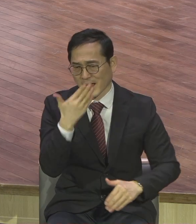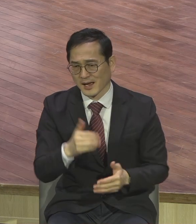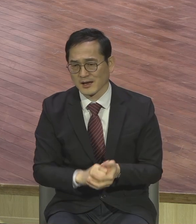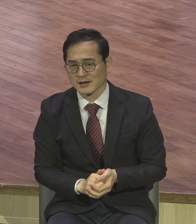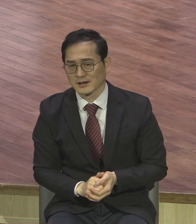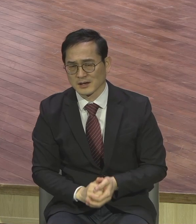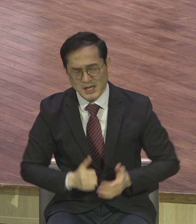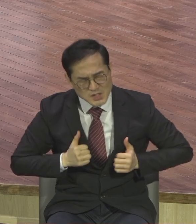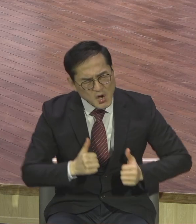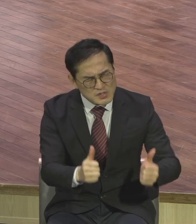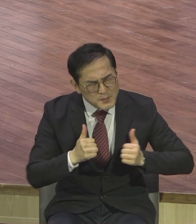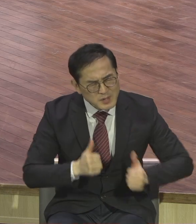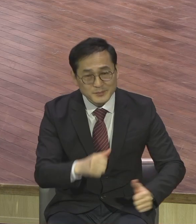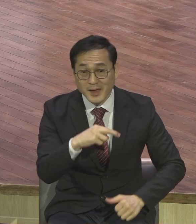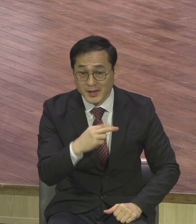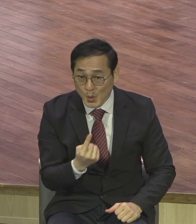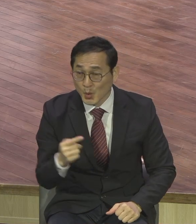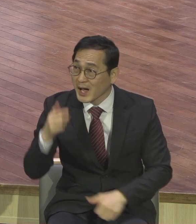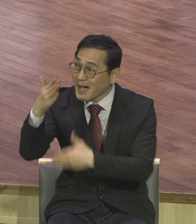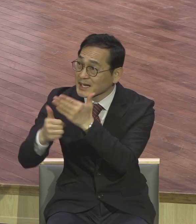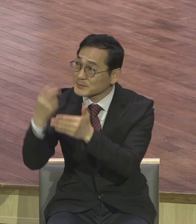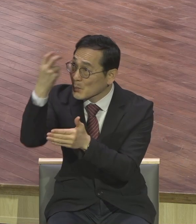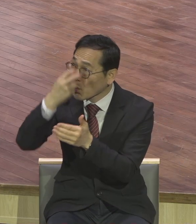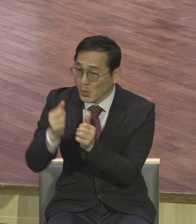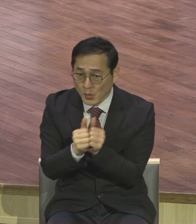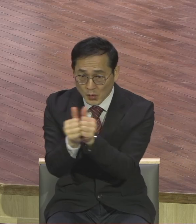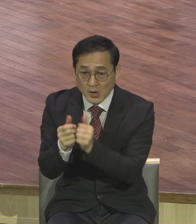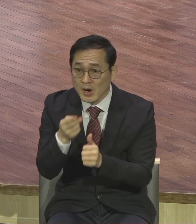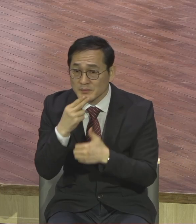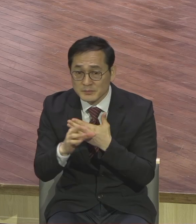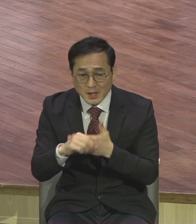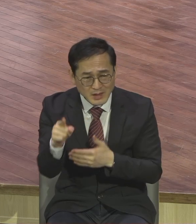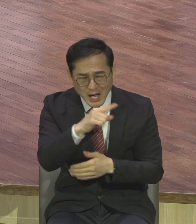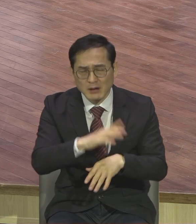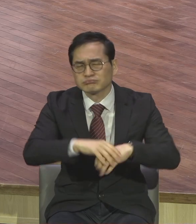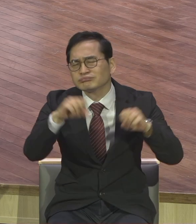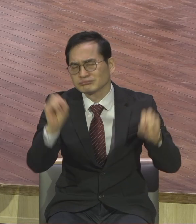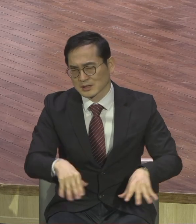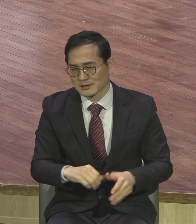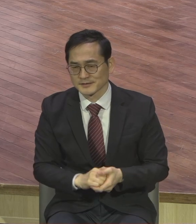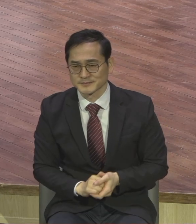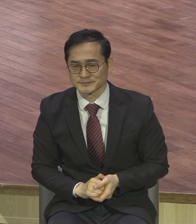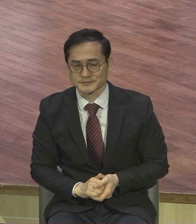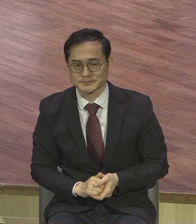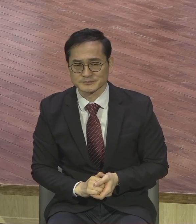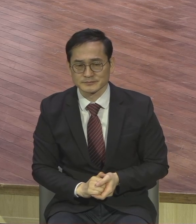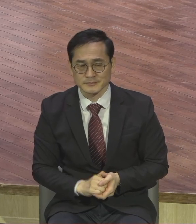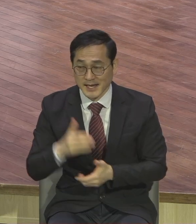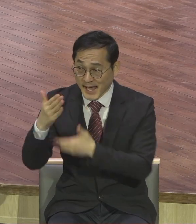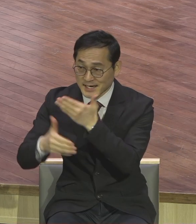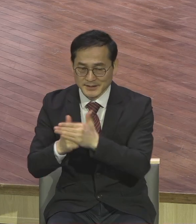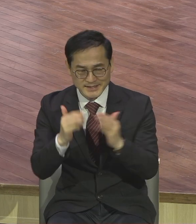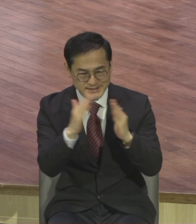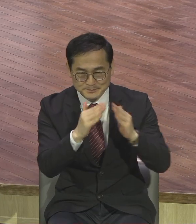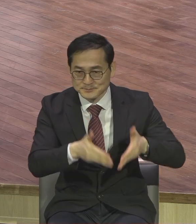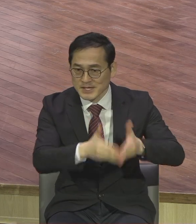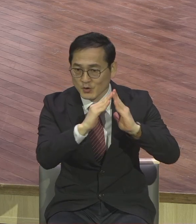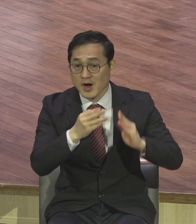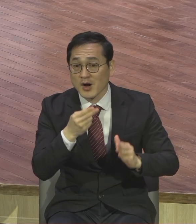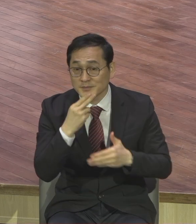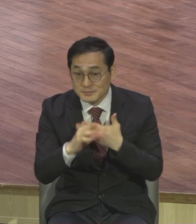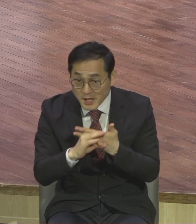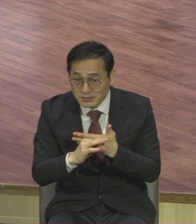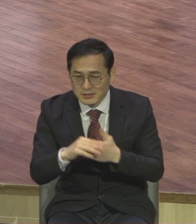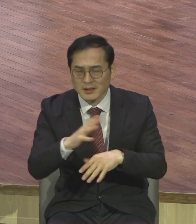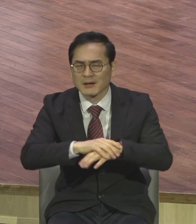소용없다. 왜 그래요? 여호와께서 집을 세우지 아니하시면 이 무슨 말입니까?